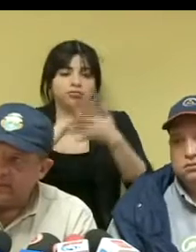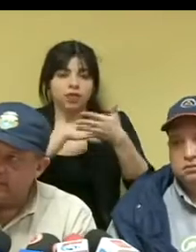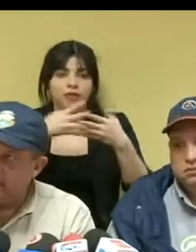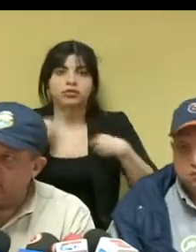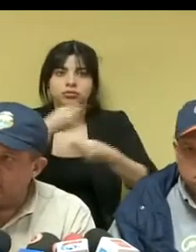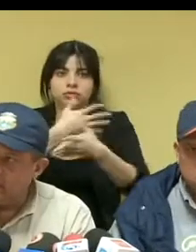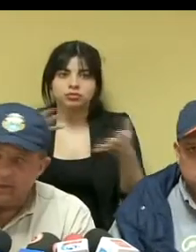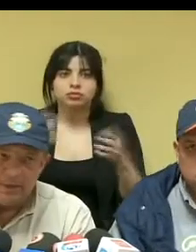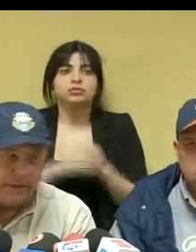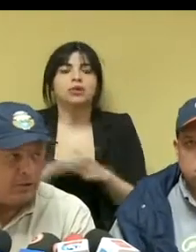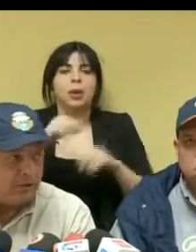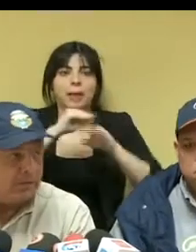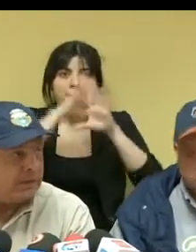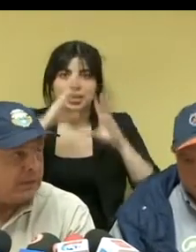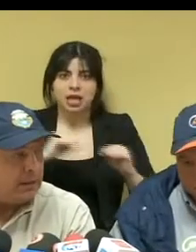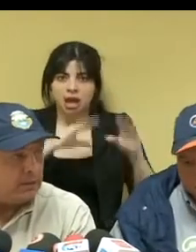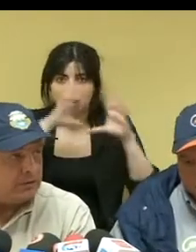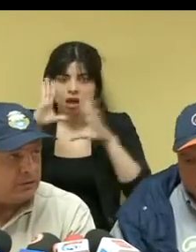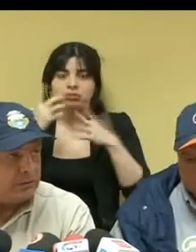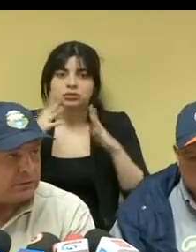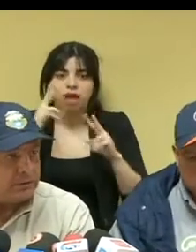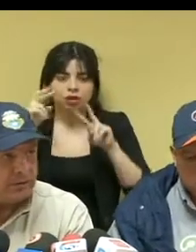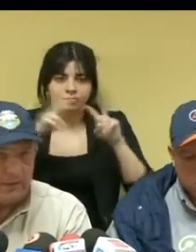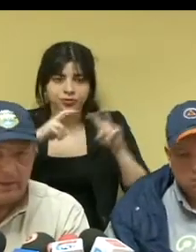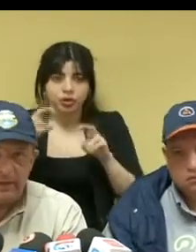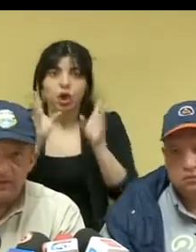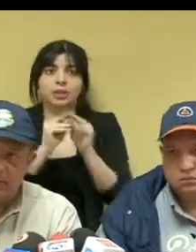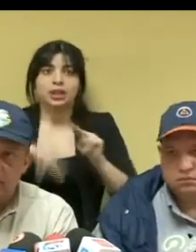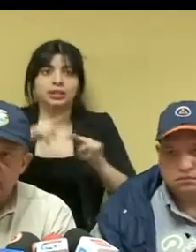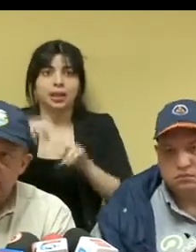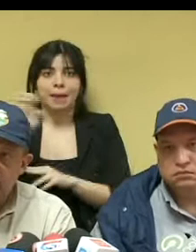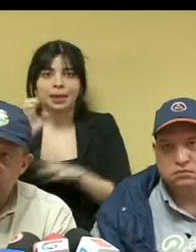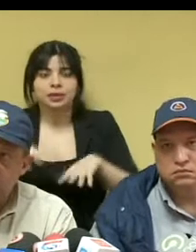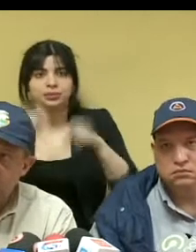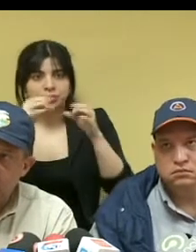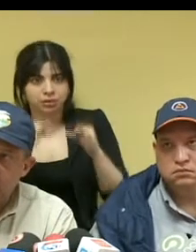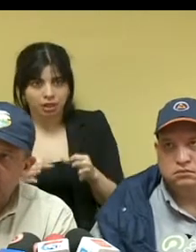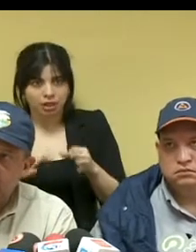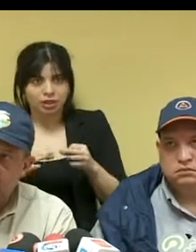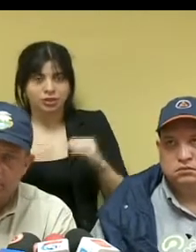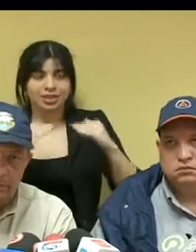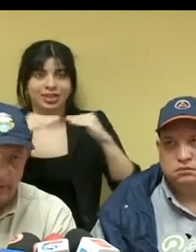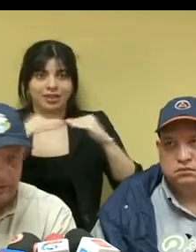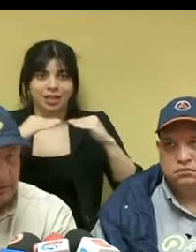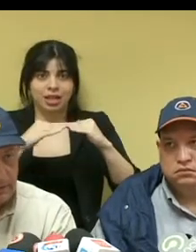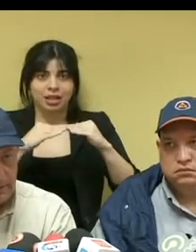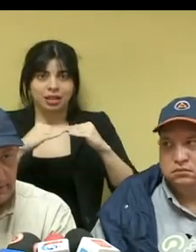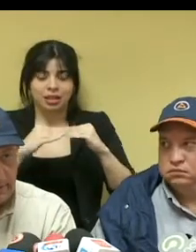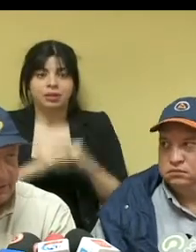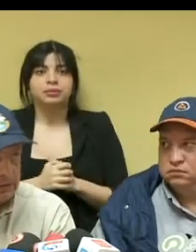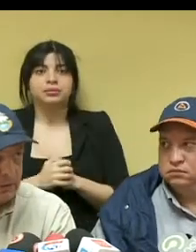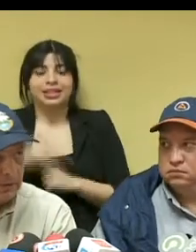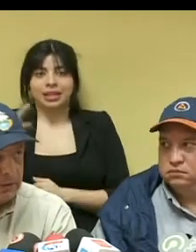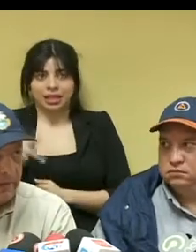valoraciones hechas a lo largo de la mañana de hoy, la Comisión Nacional de Emergencias ha tomado la decisión de elevar el nivel